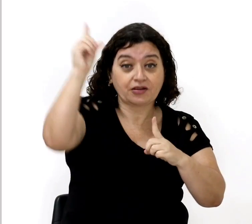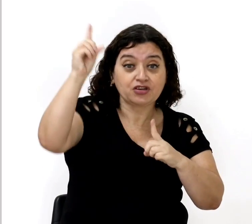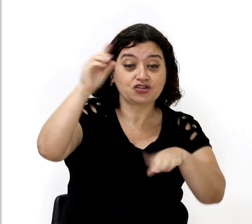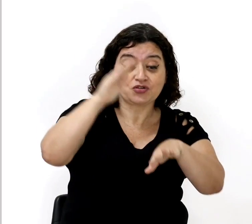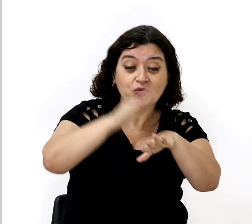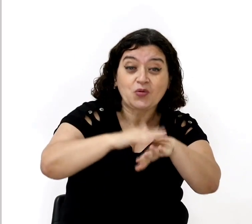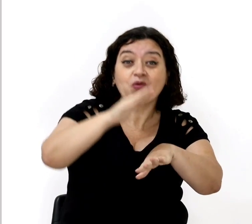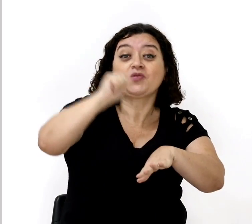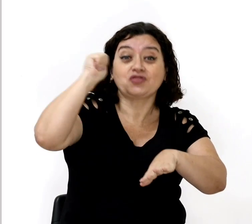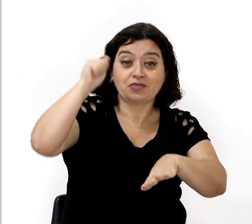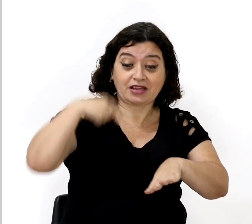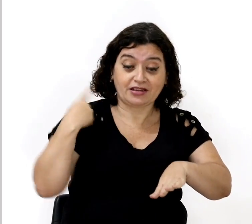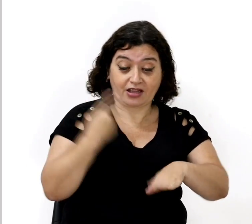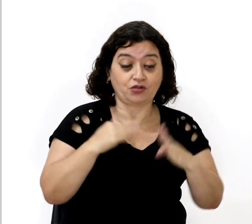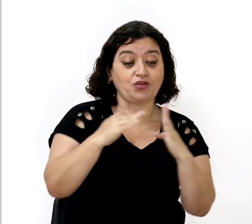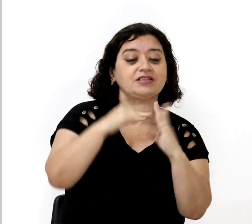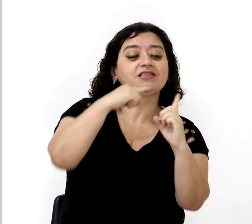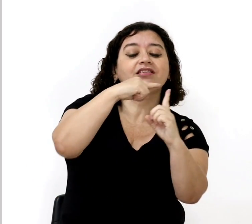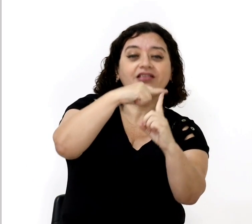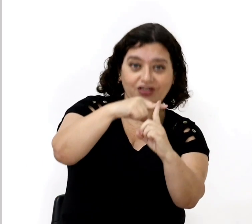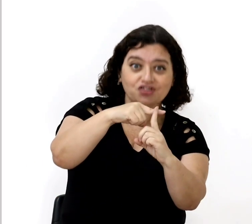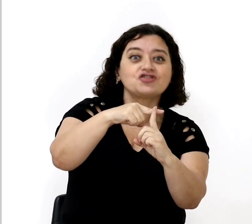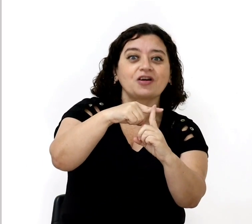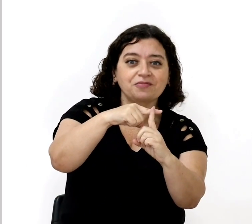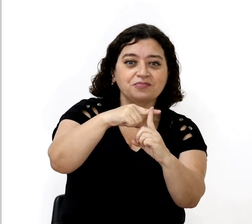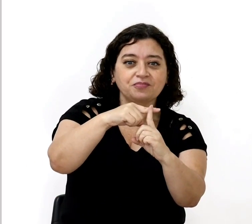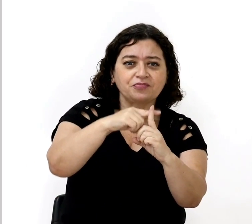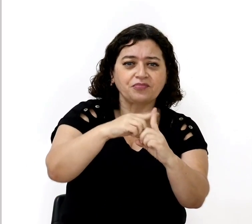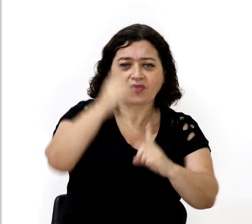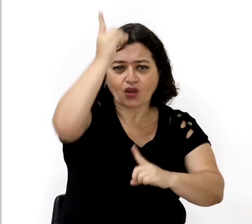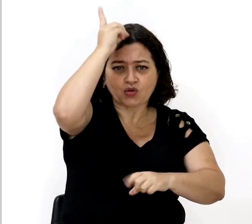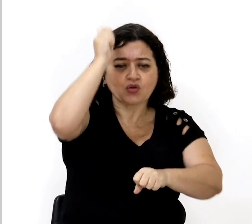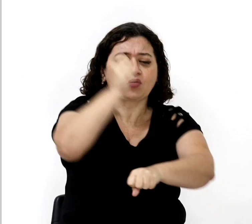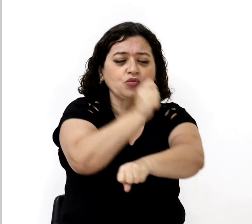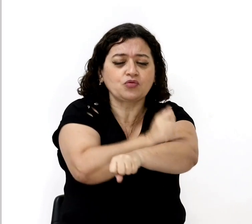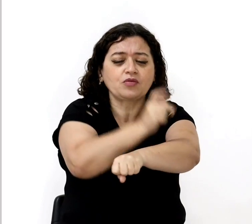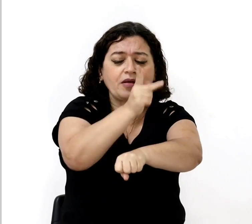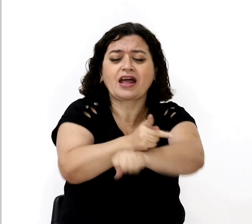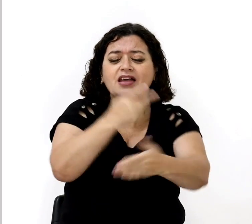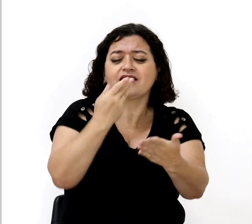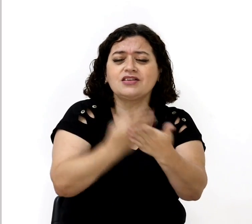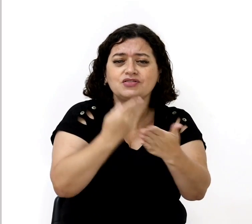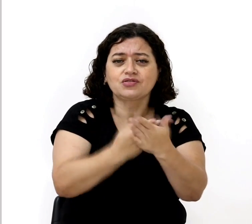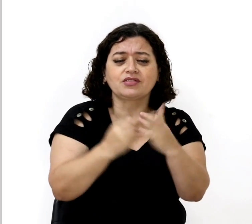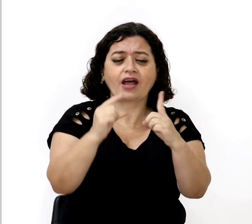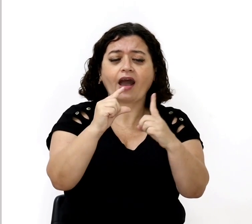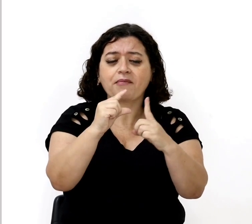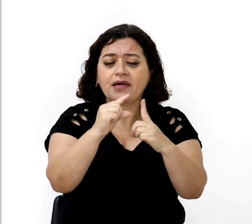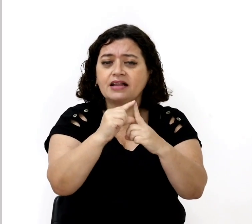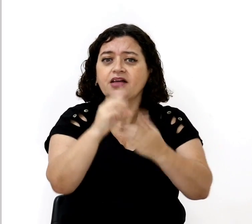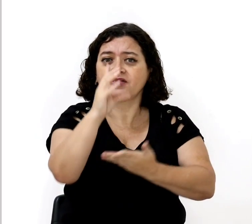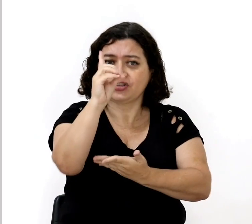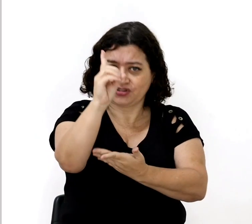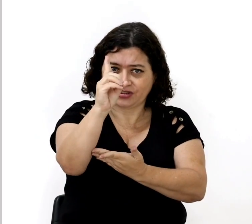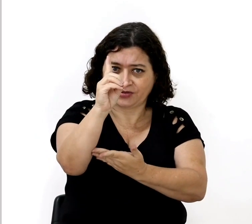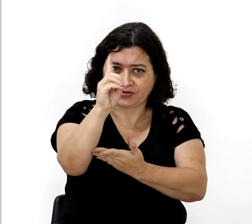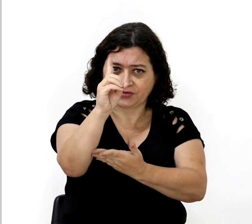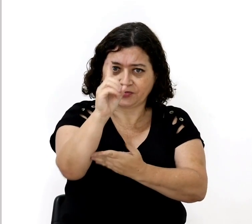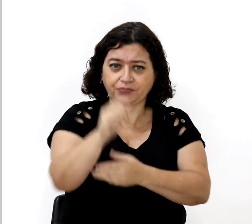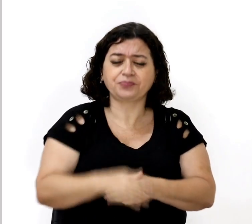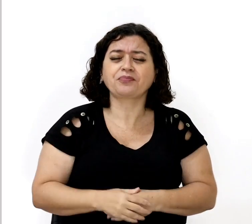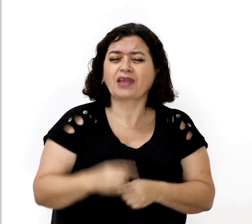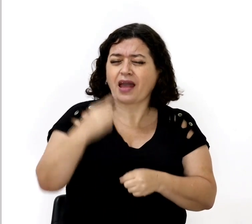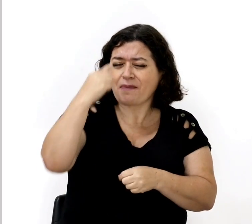que é uma vocação da nossa igreja, isso que é uma vocação dos promessistas, estudar a palavra de